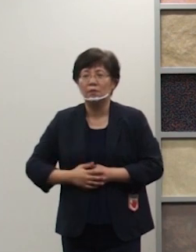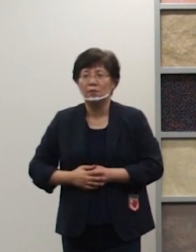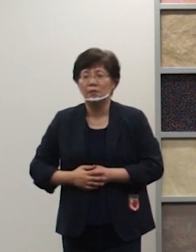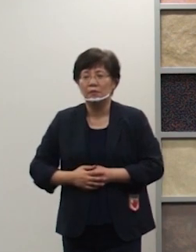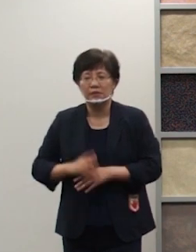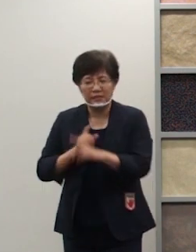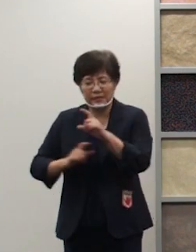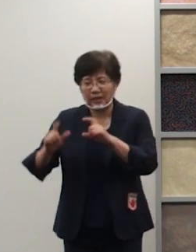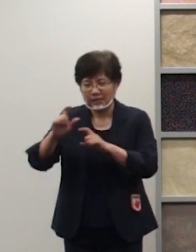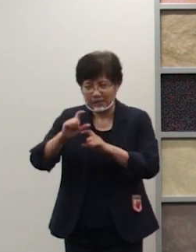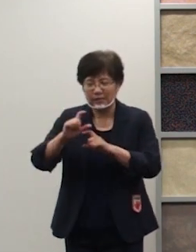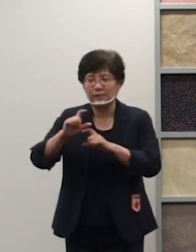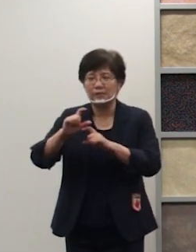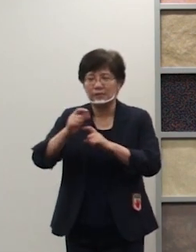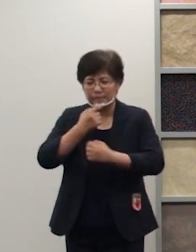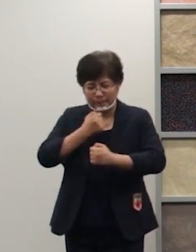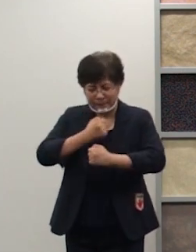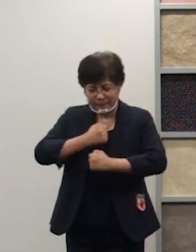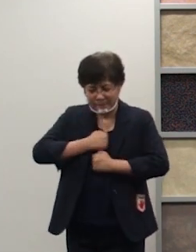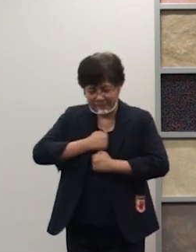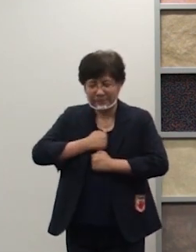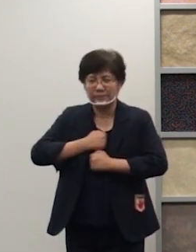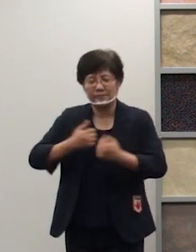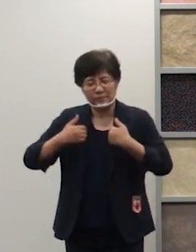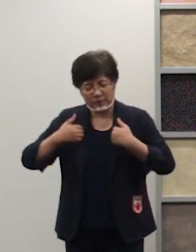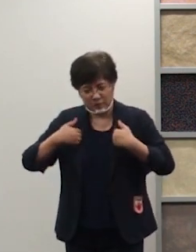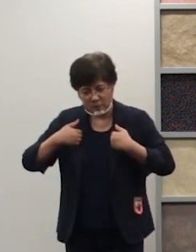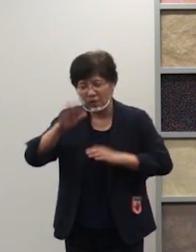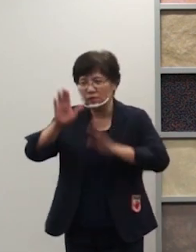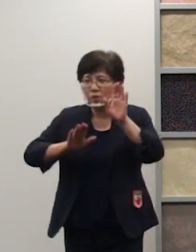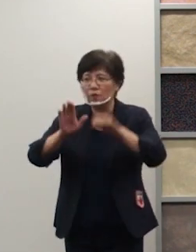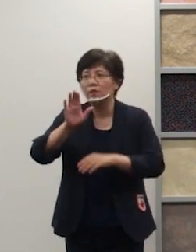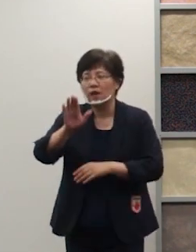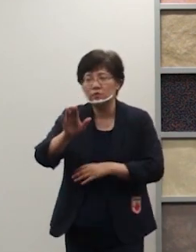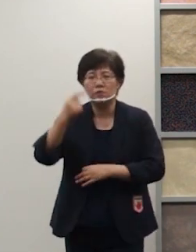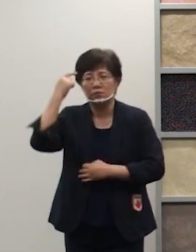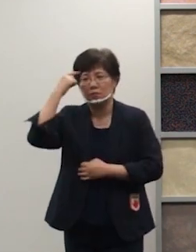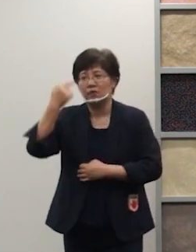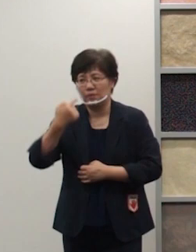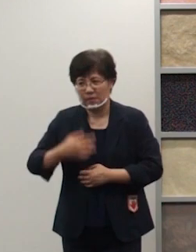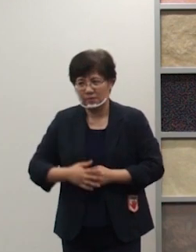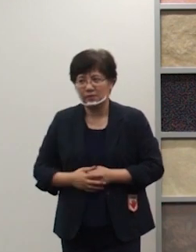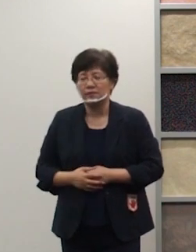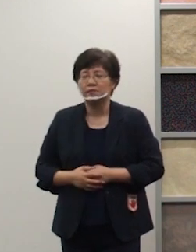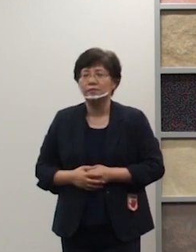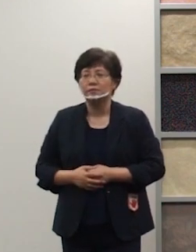これまで以上にですね、警戒するべき、場面であろうと、このようには認識しています。